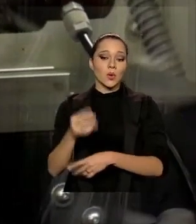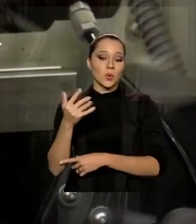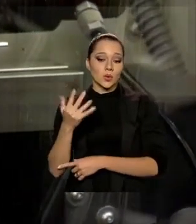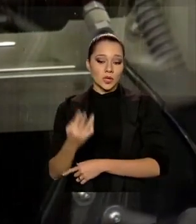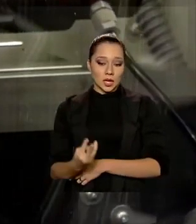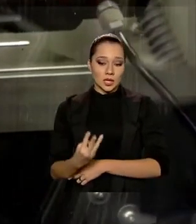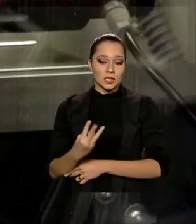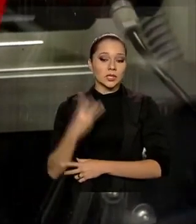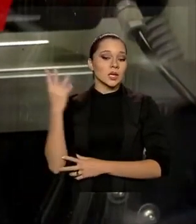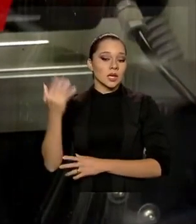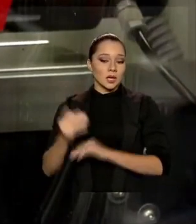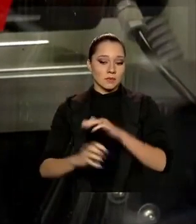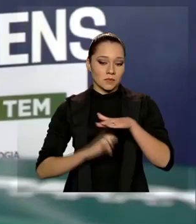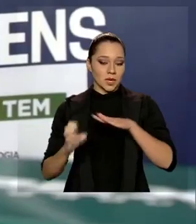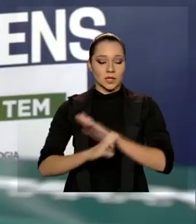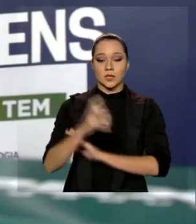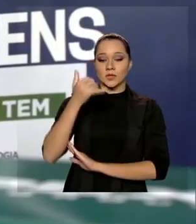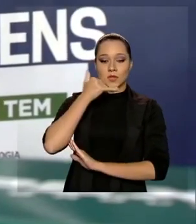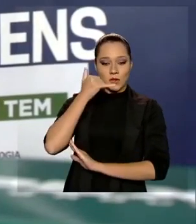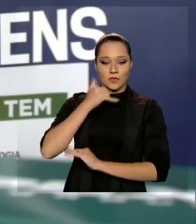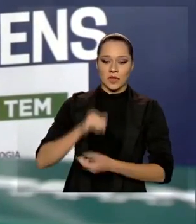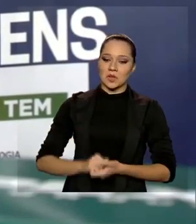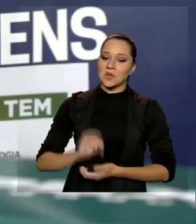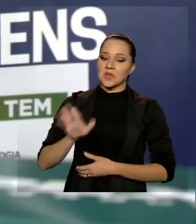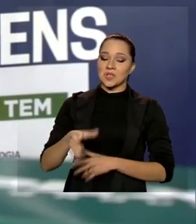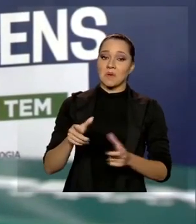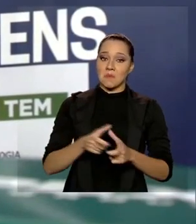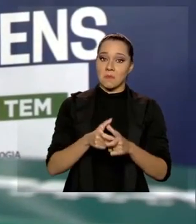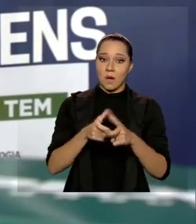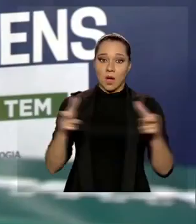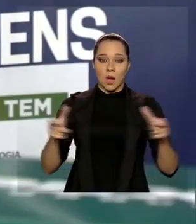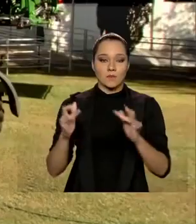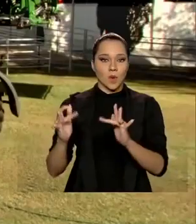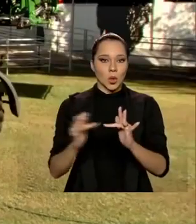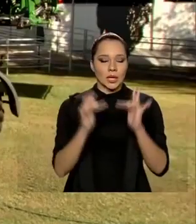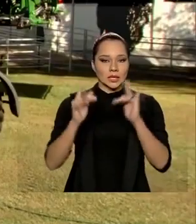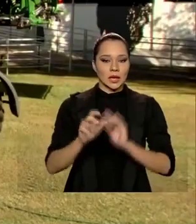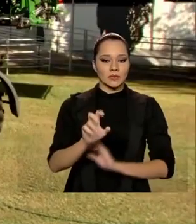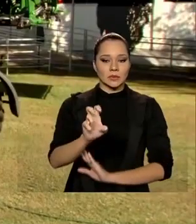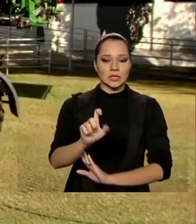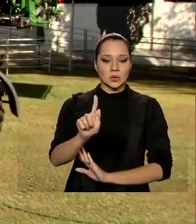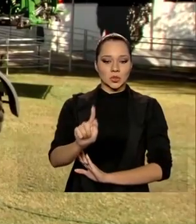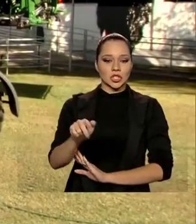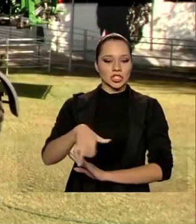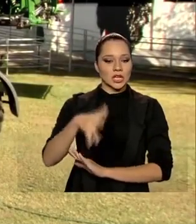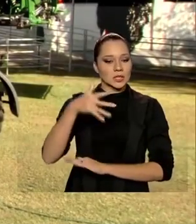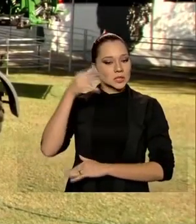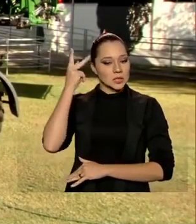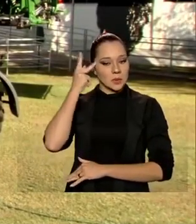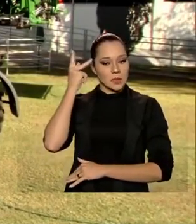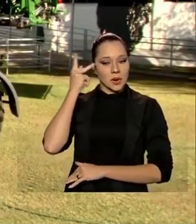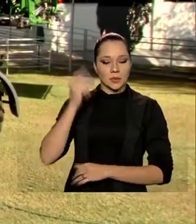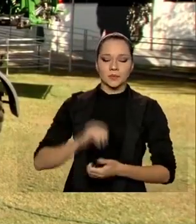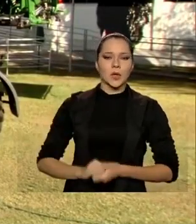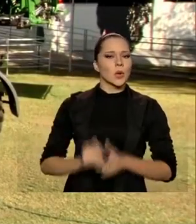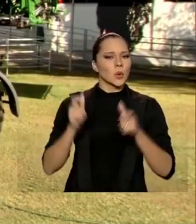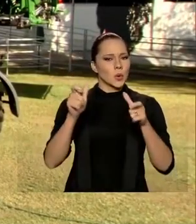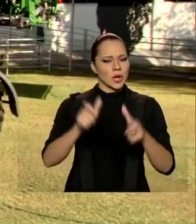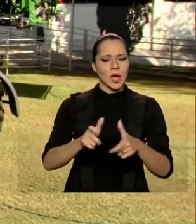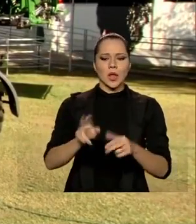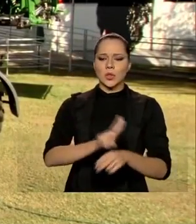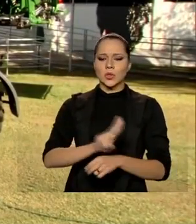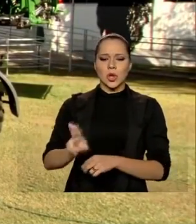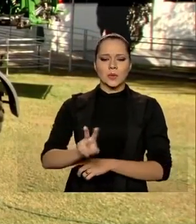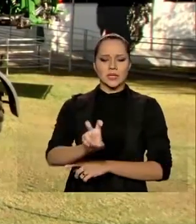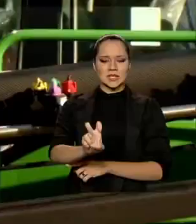três empresas, e se tornou já o maior campus conectado com 5G de São Paulo. O local é batizado